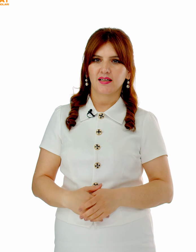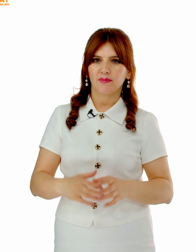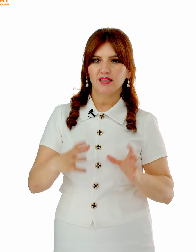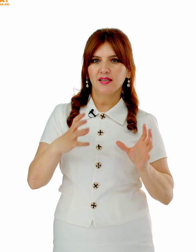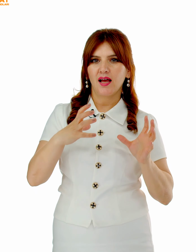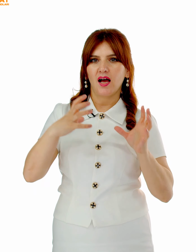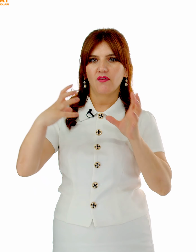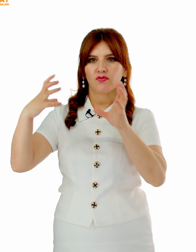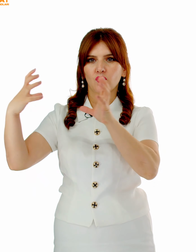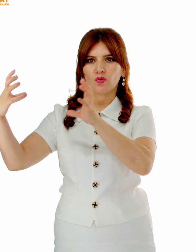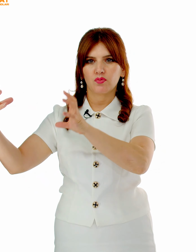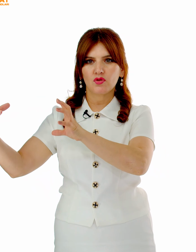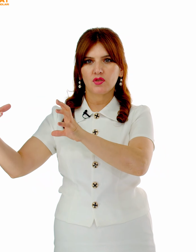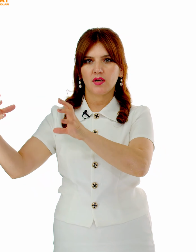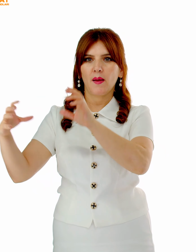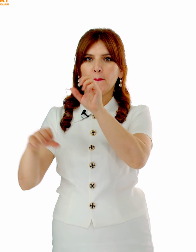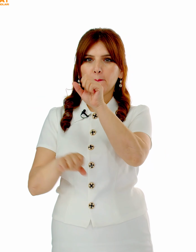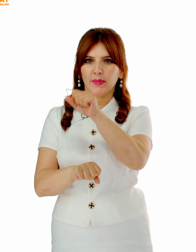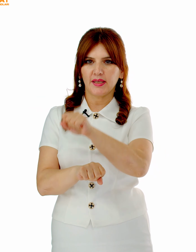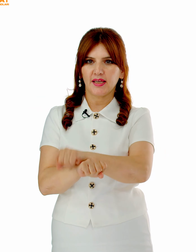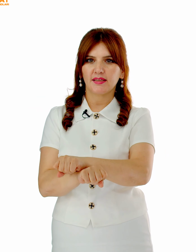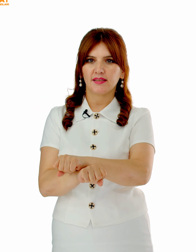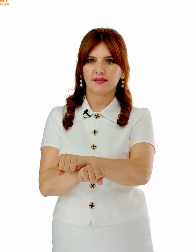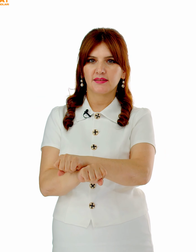Qaytaraman. Avtobus bekati.